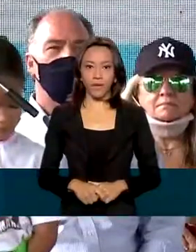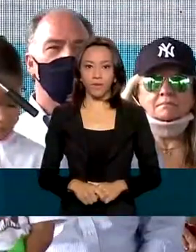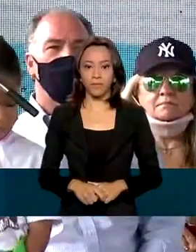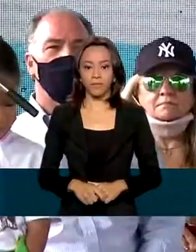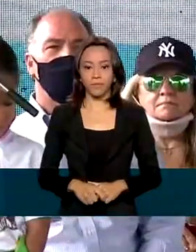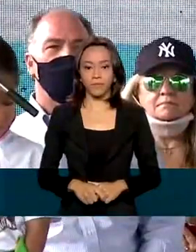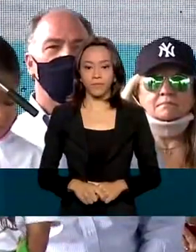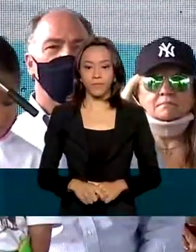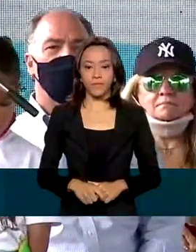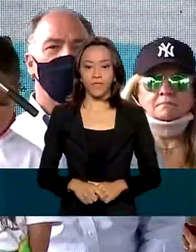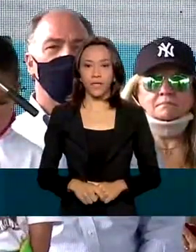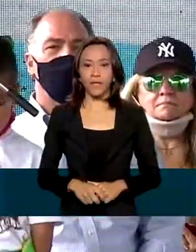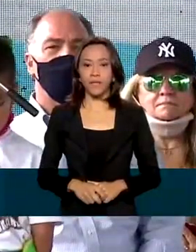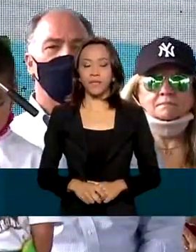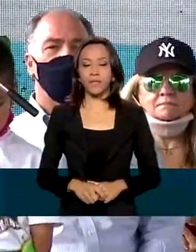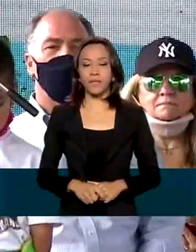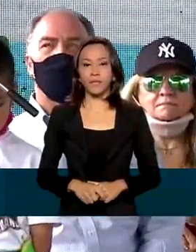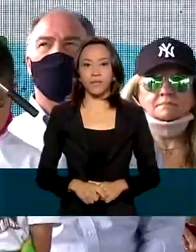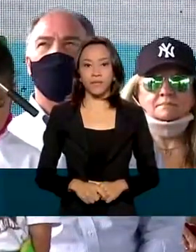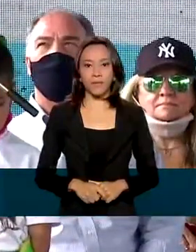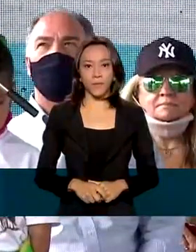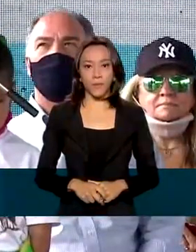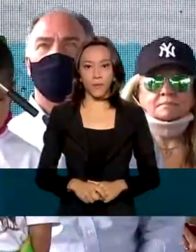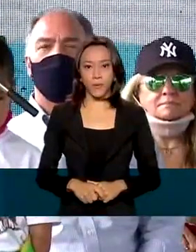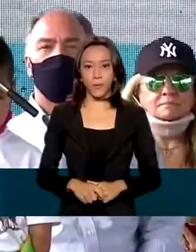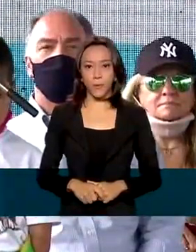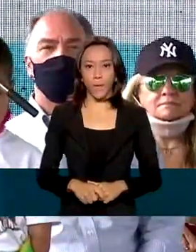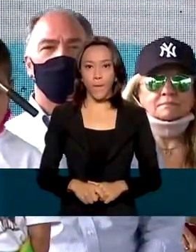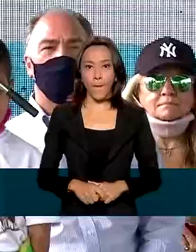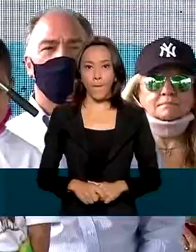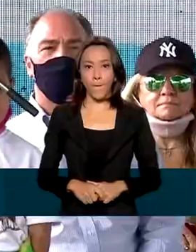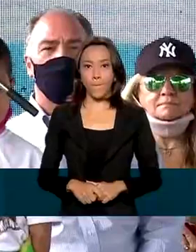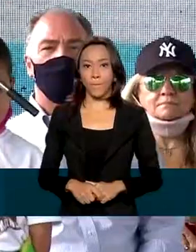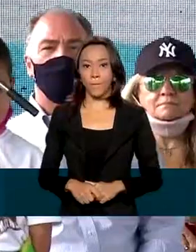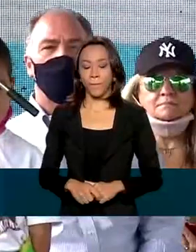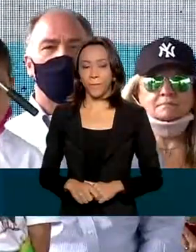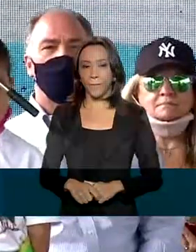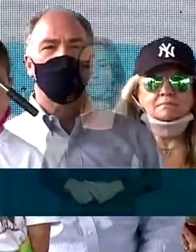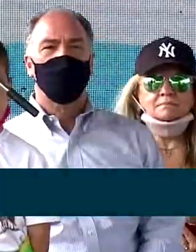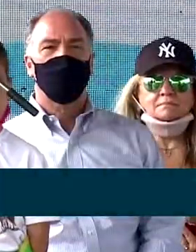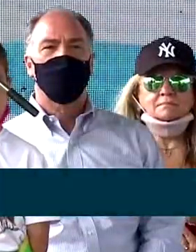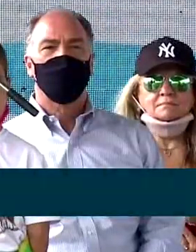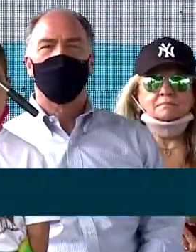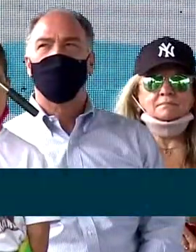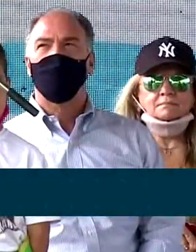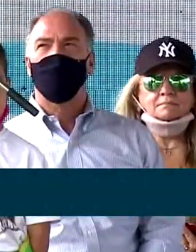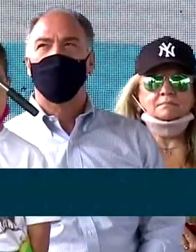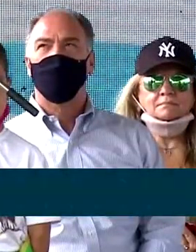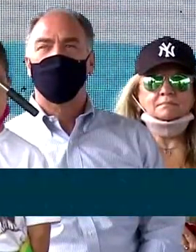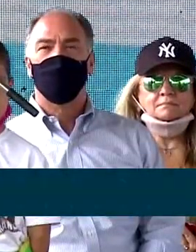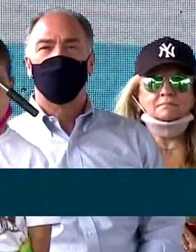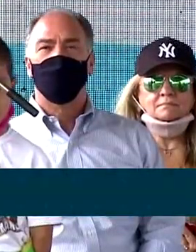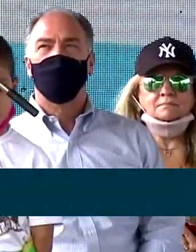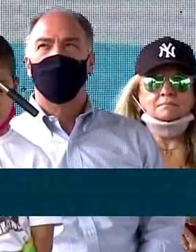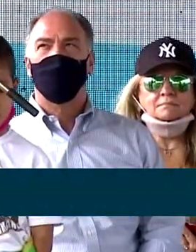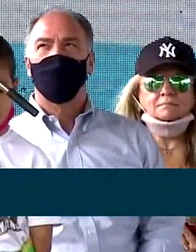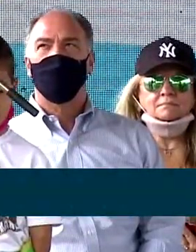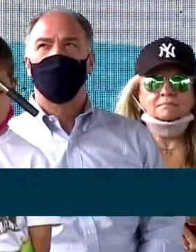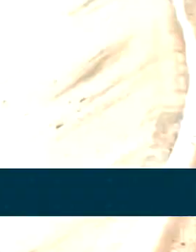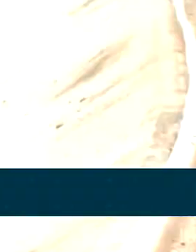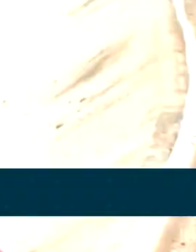E essa obra concluída, ela acaba gerando benefício e riqueza. A obra parada gera apenas